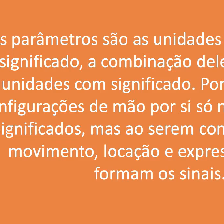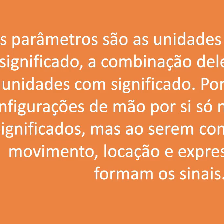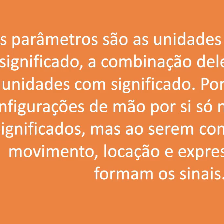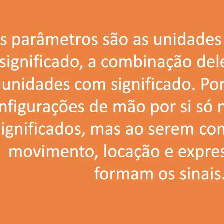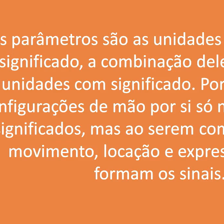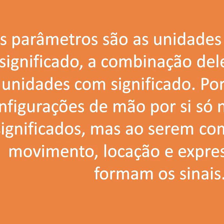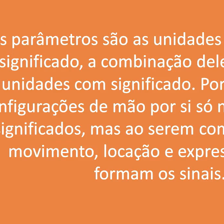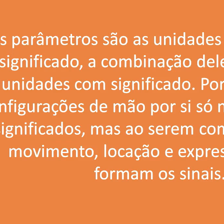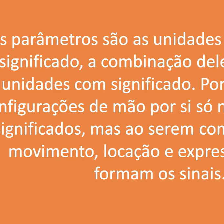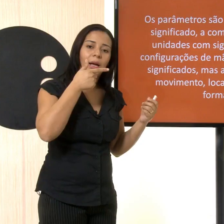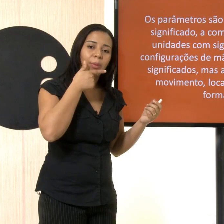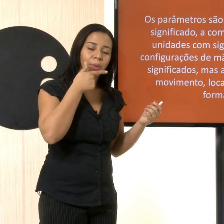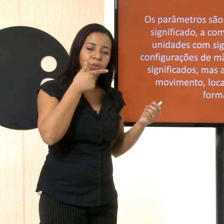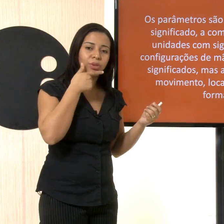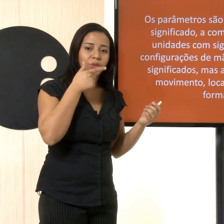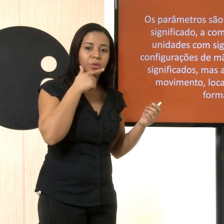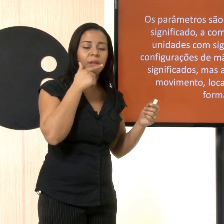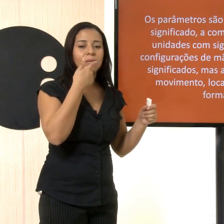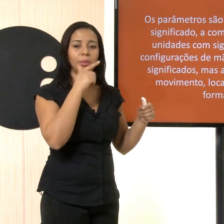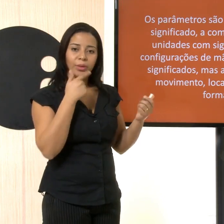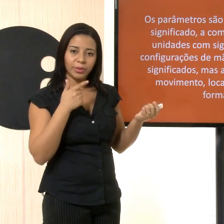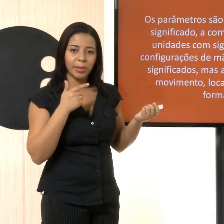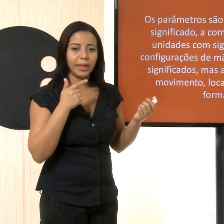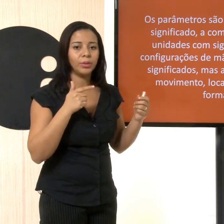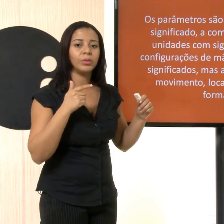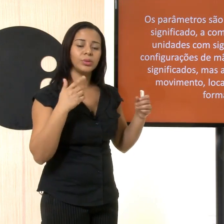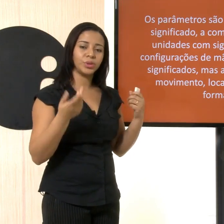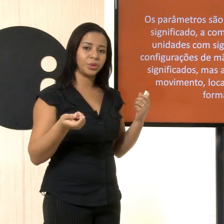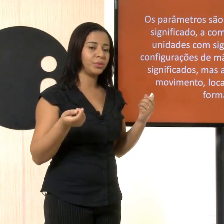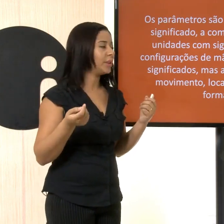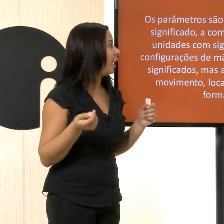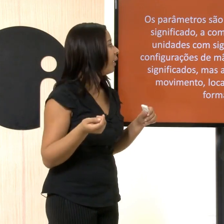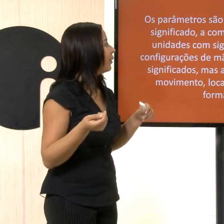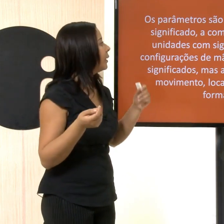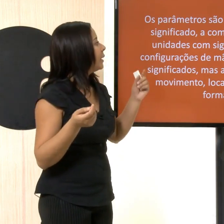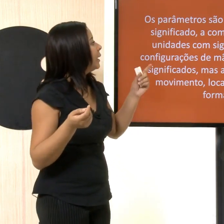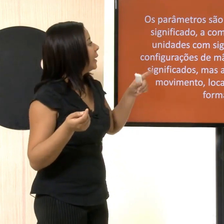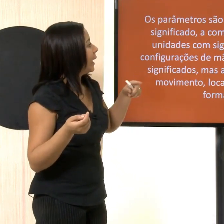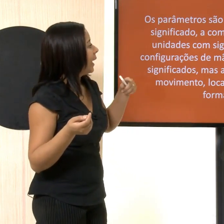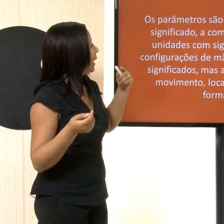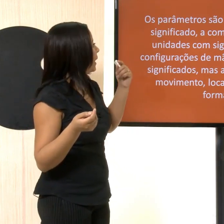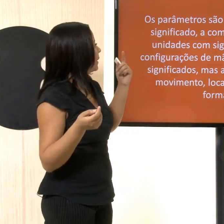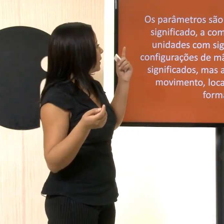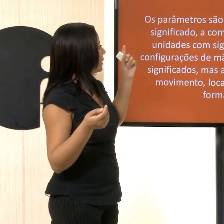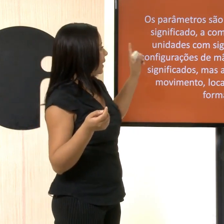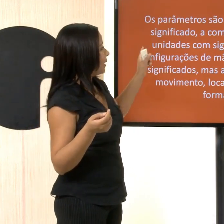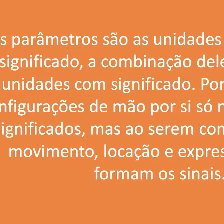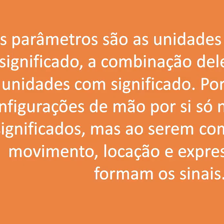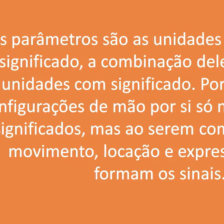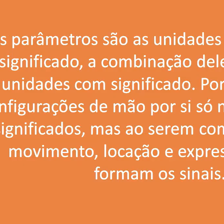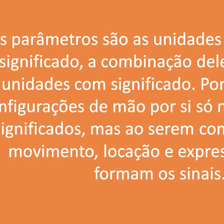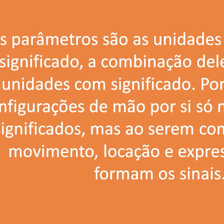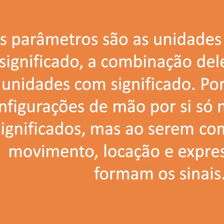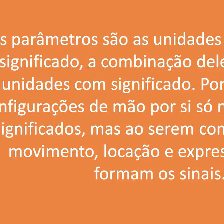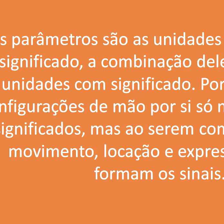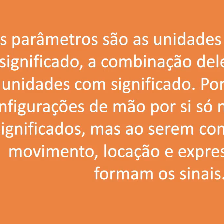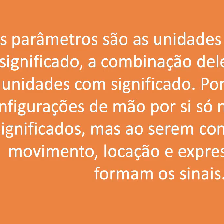Mas com o ponto de articulação movimento, surgiu um sinal. Sem significado, e a